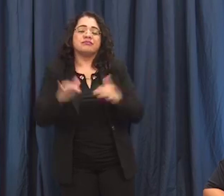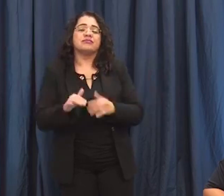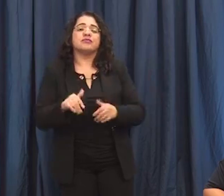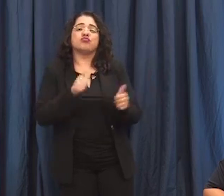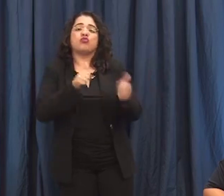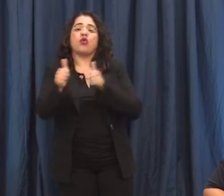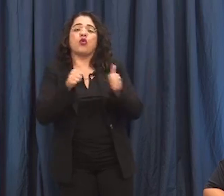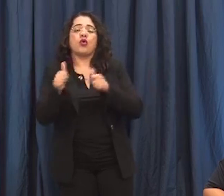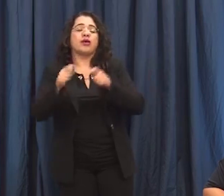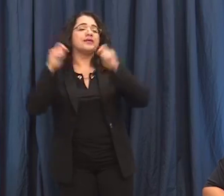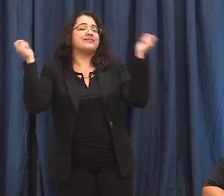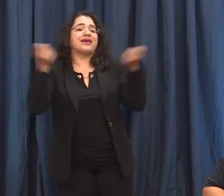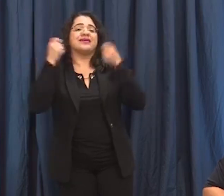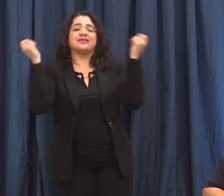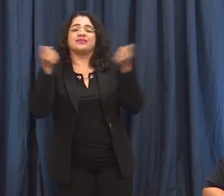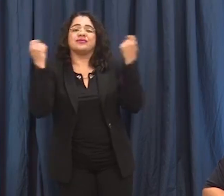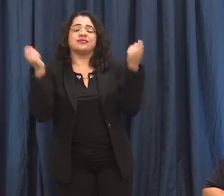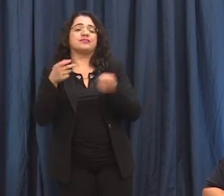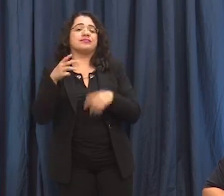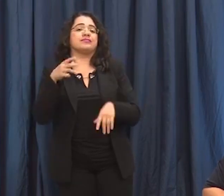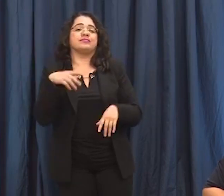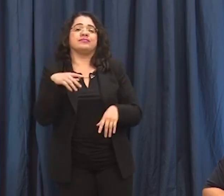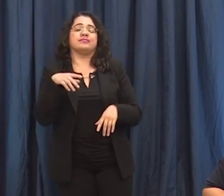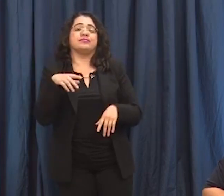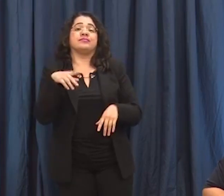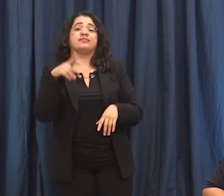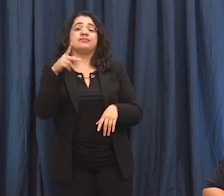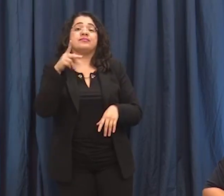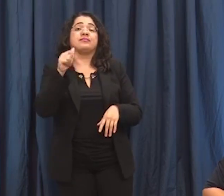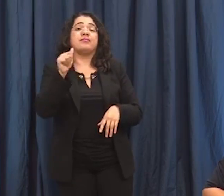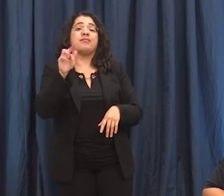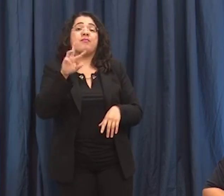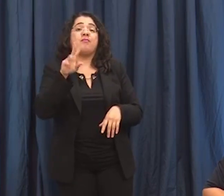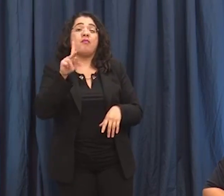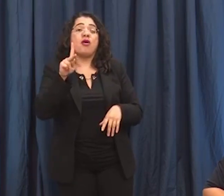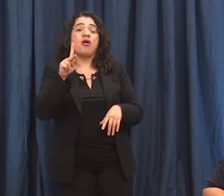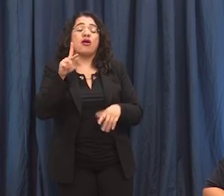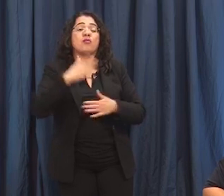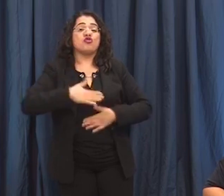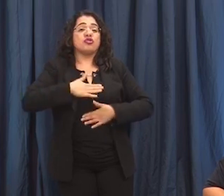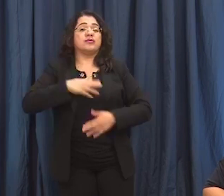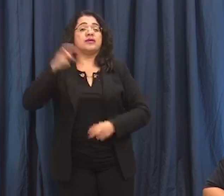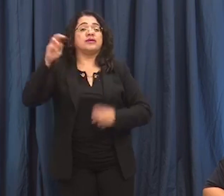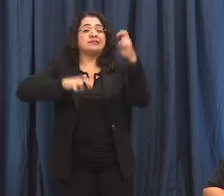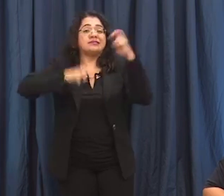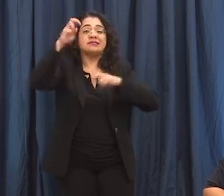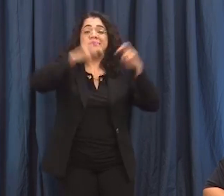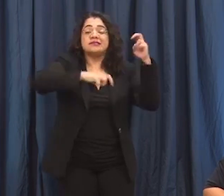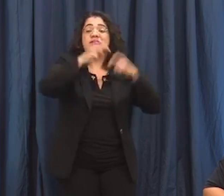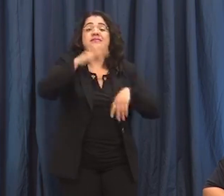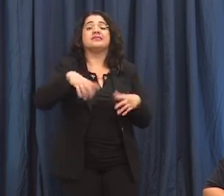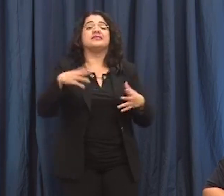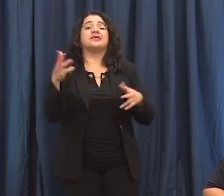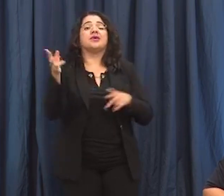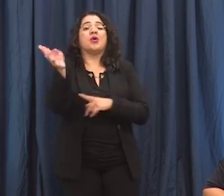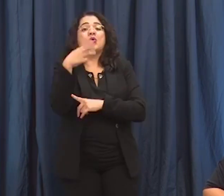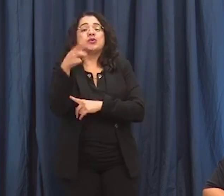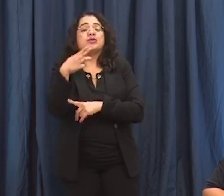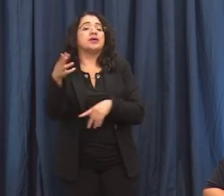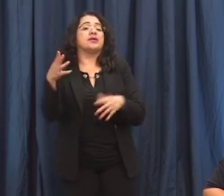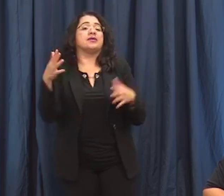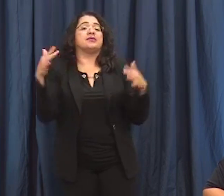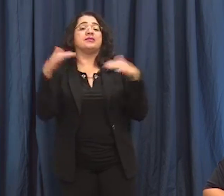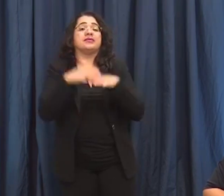deportes, festivales, parques temáticos, hoteles, alojamiento para vacaciones y turismo, viajes